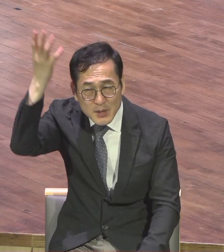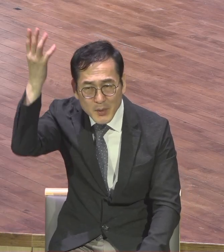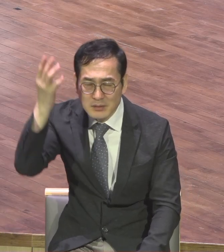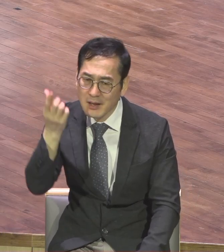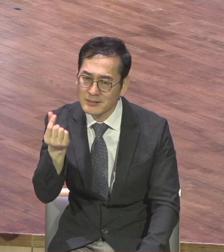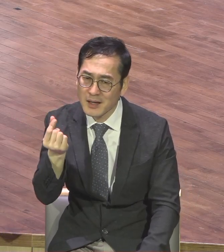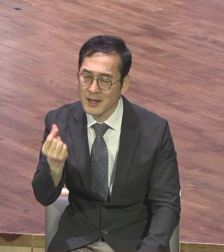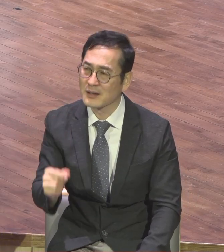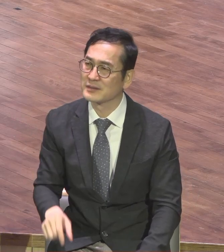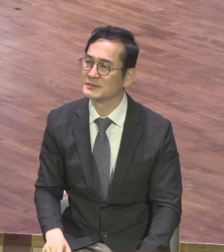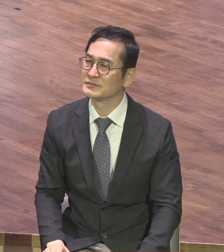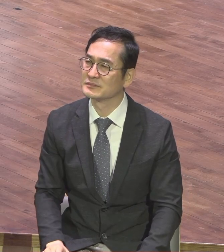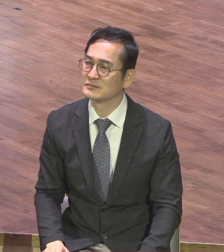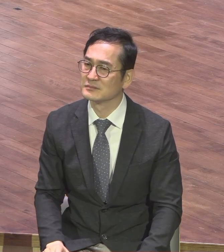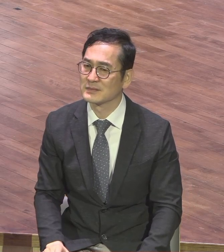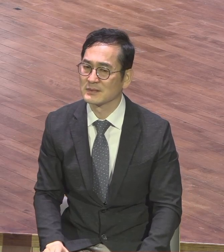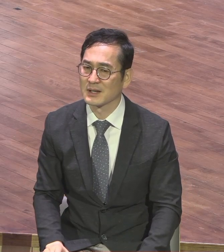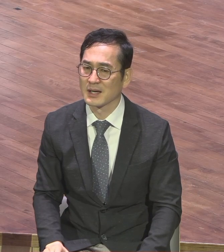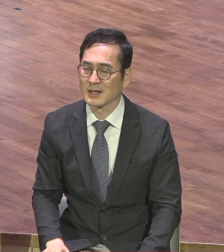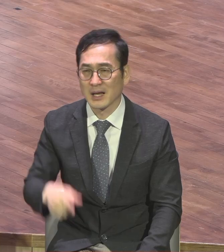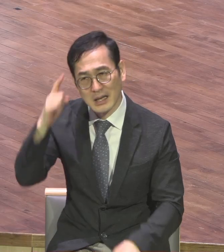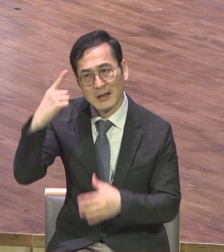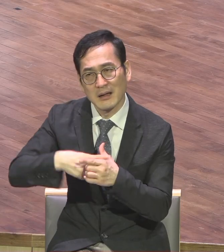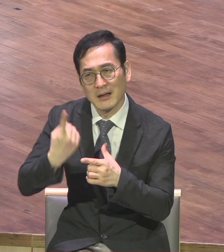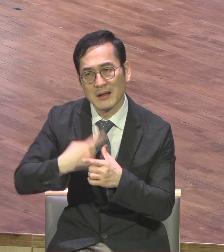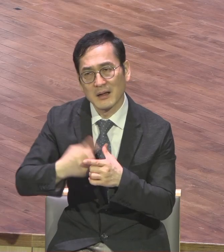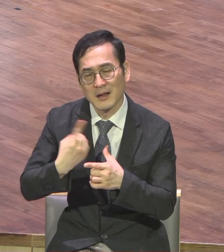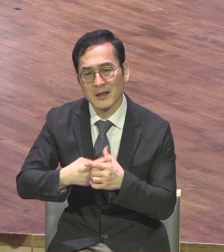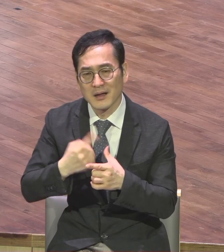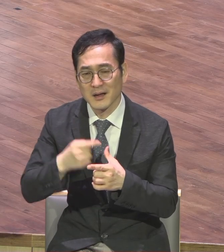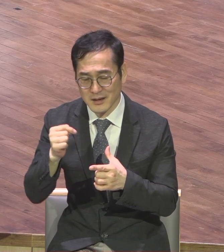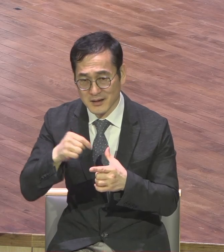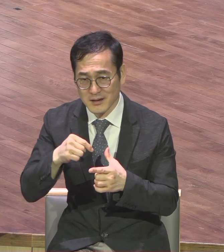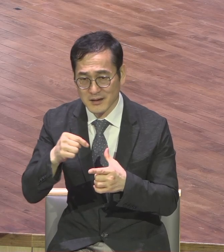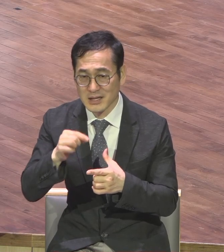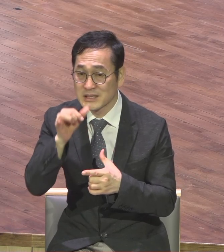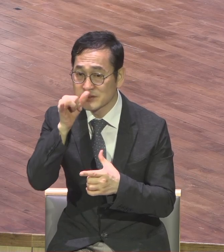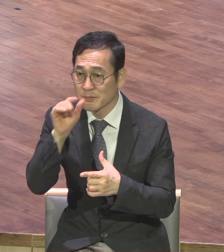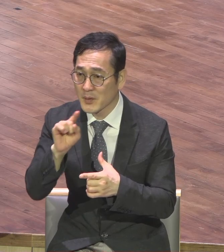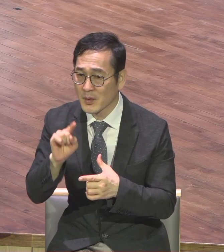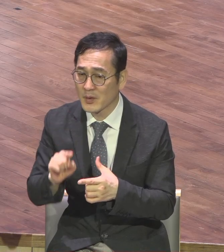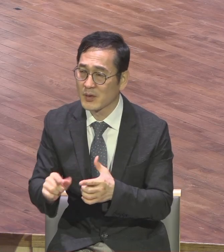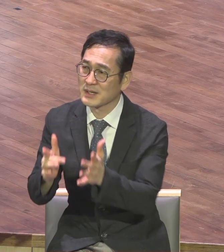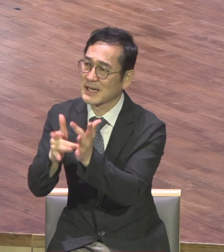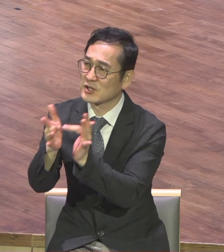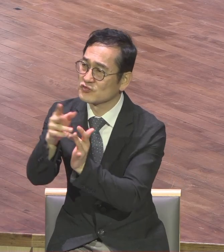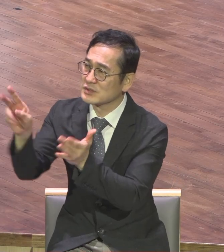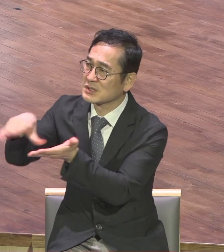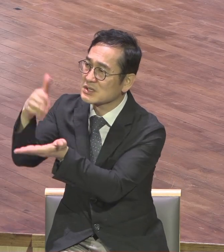예수가 다 끝낸 거를 내가 왜 그렇게 복잡하게